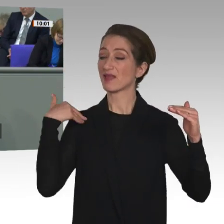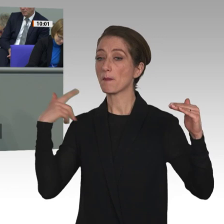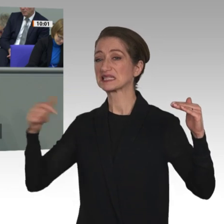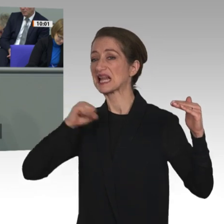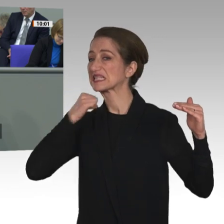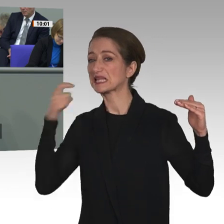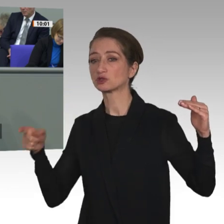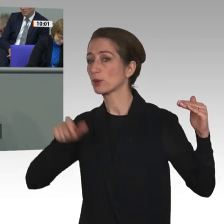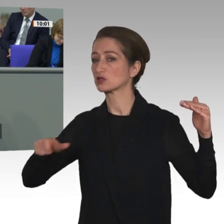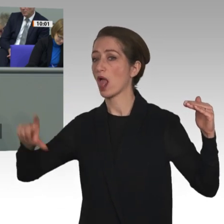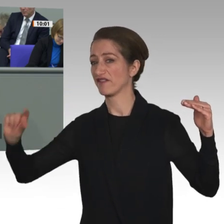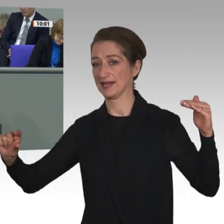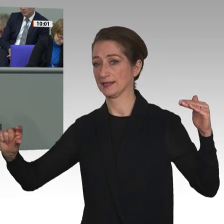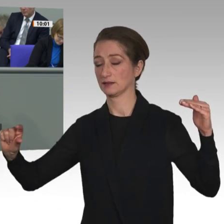Rechtsextremismus.